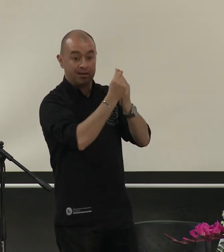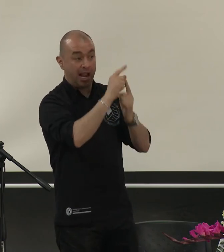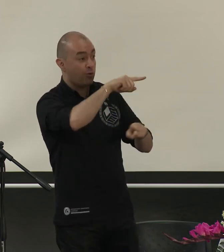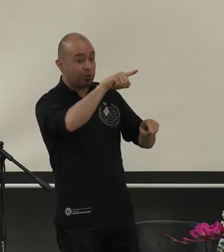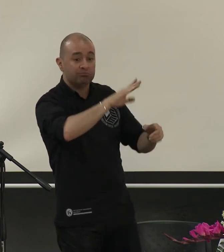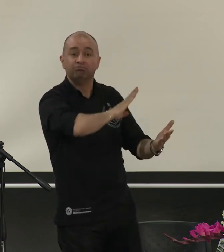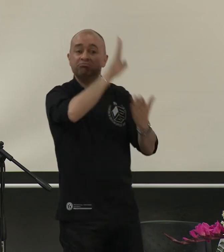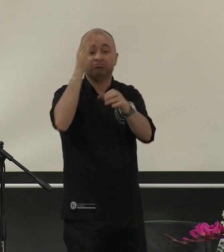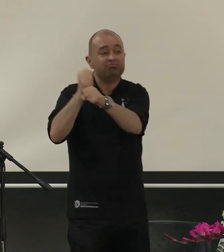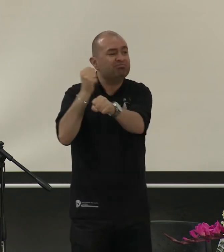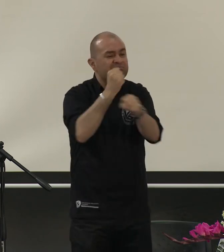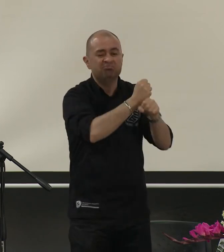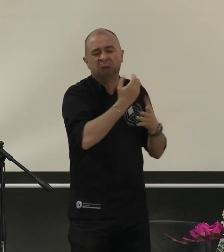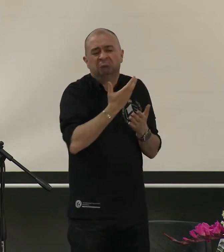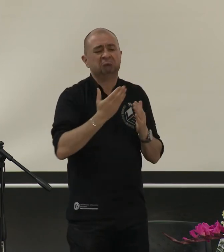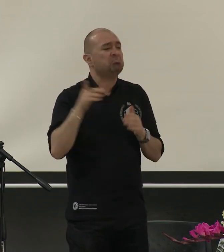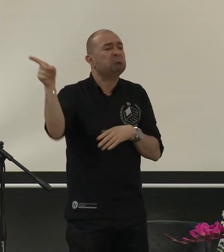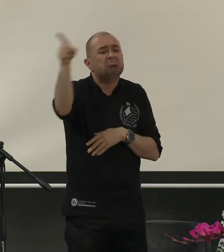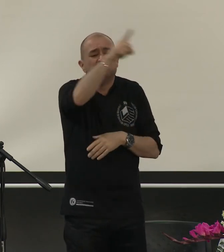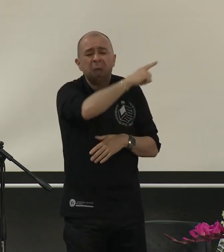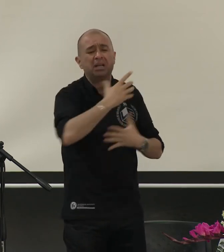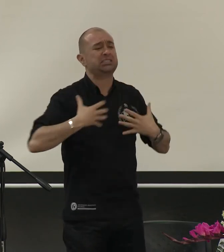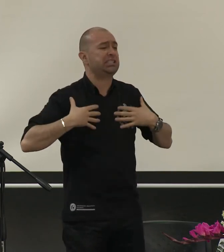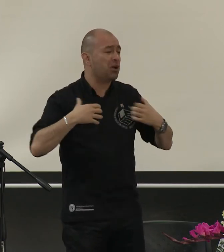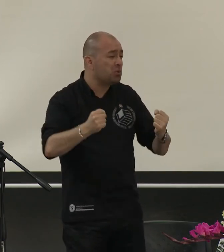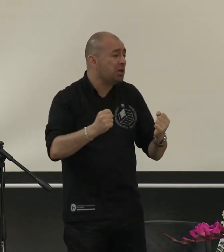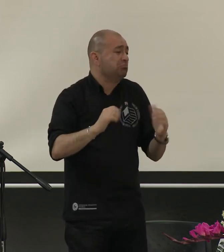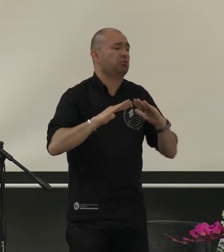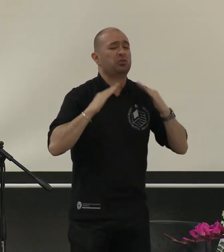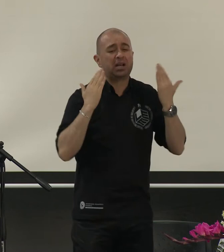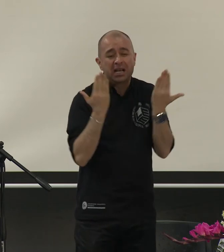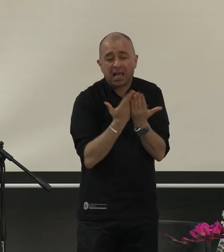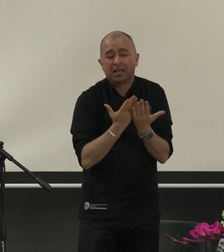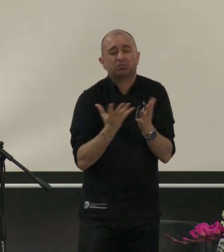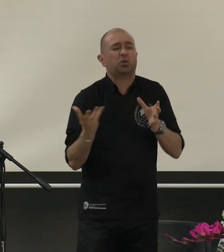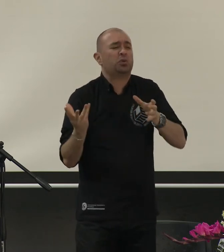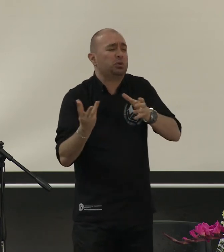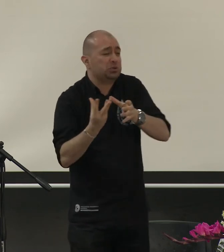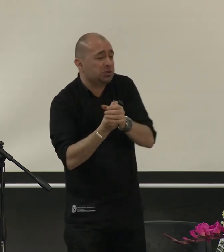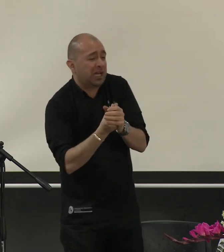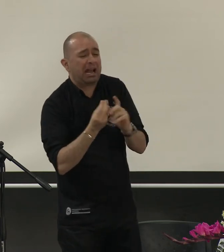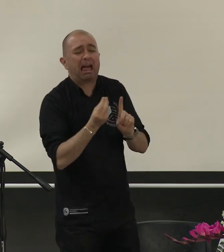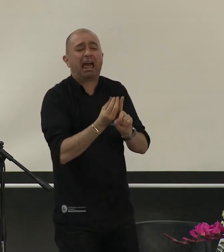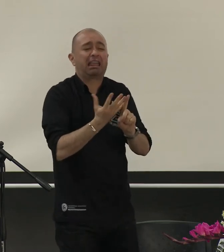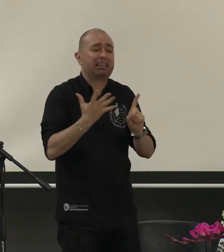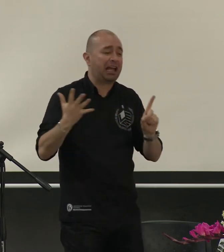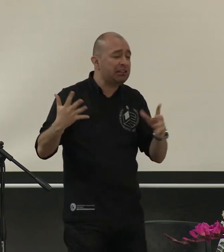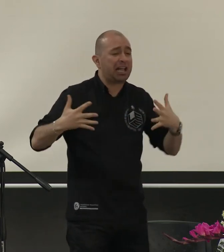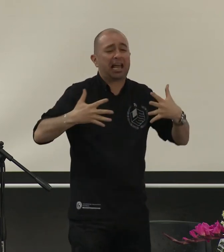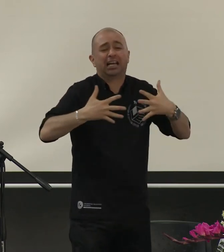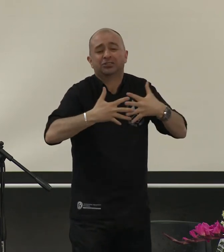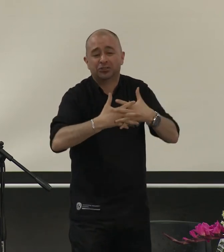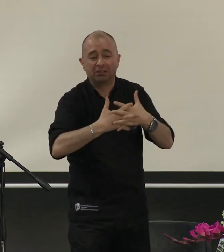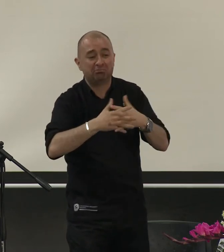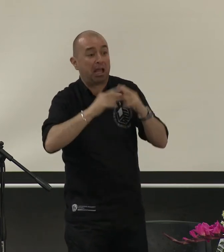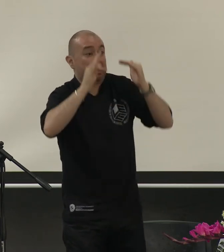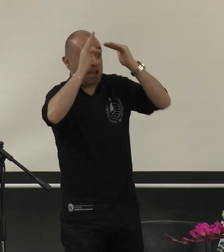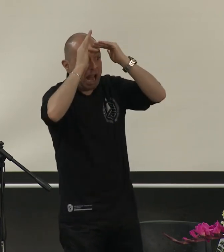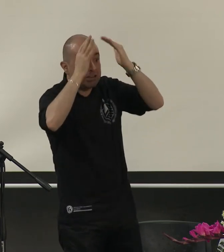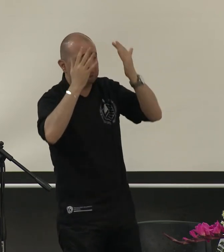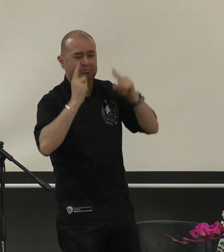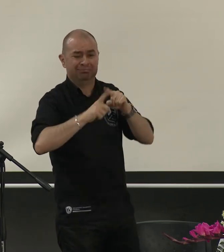presente y del futuro de la licenciatura en la educación especial de sus egresados de quienes hoy se están formando